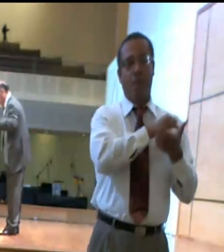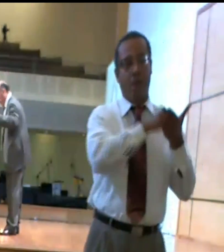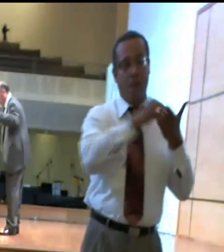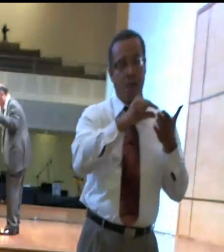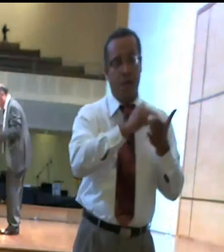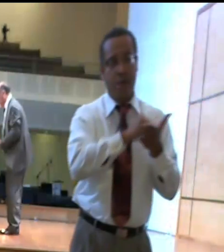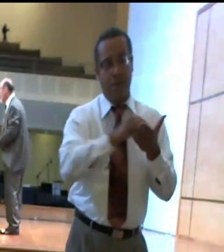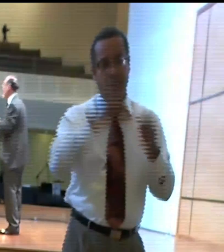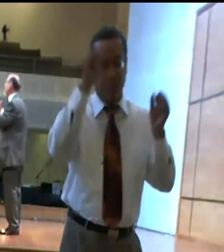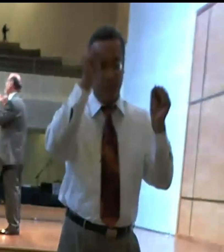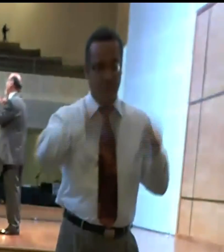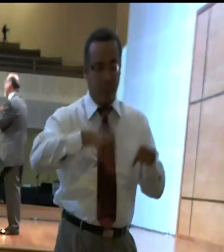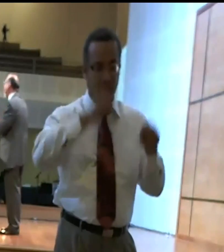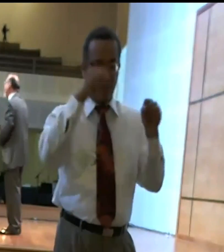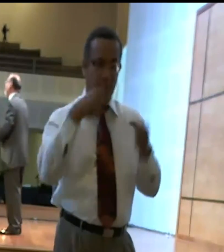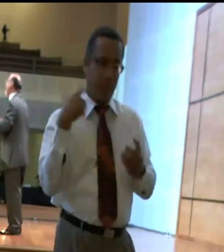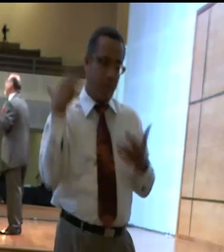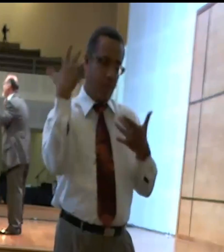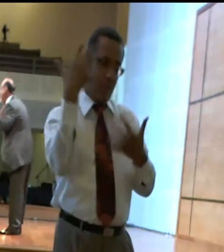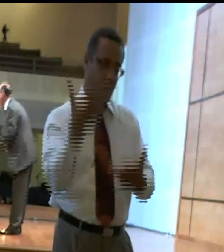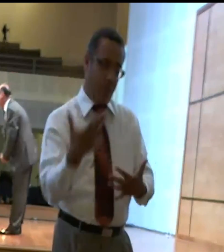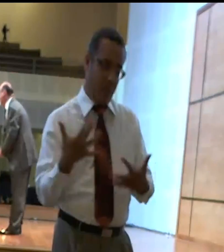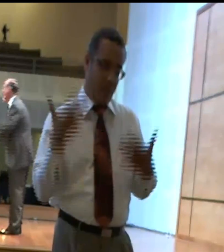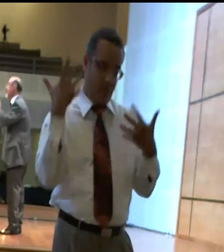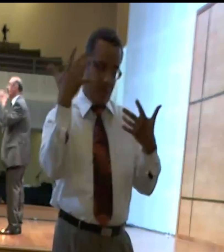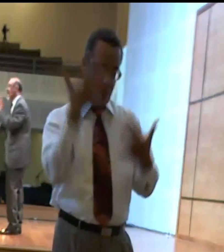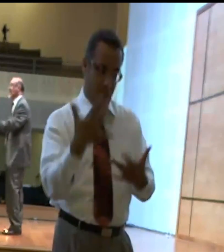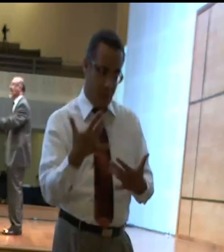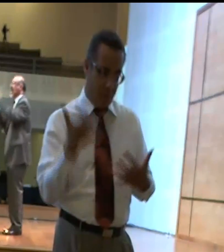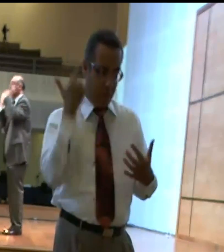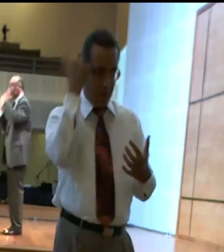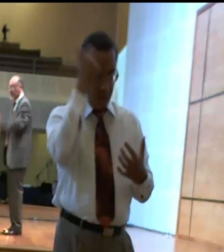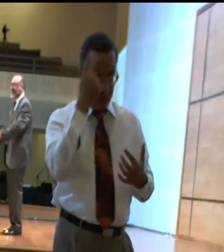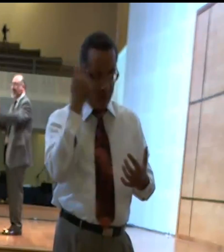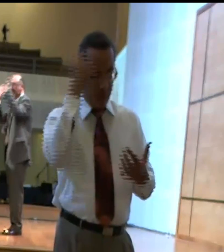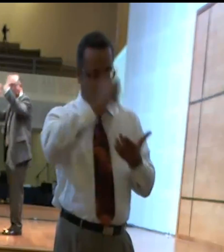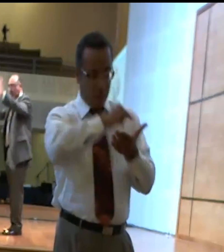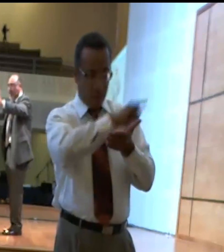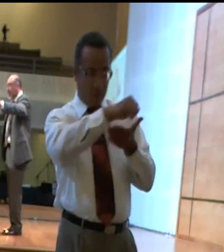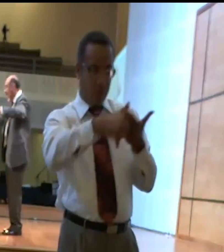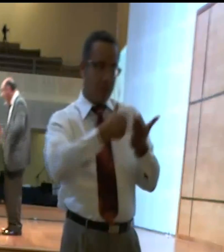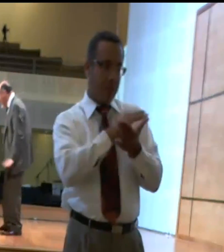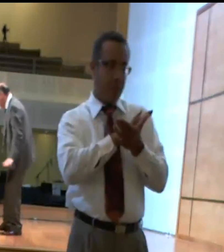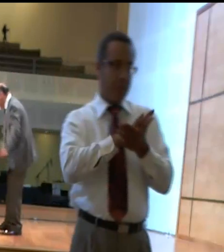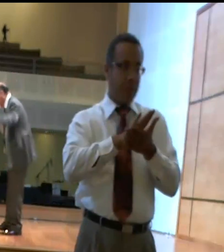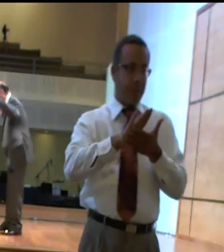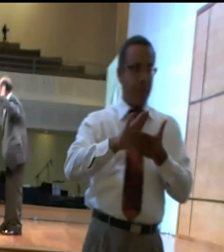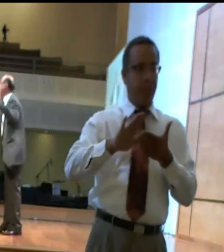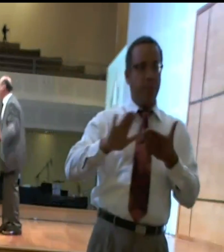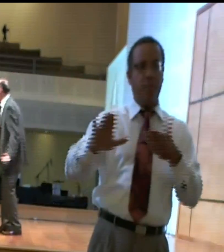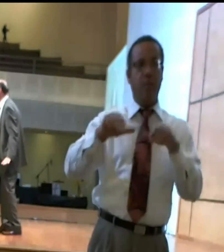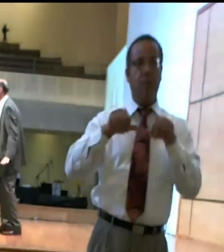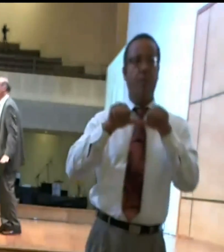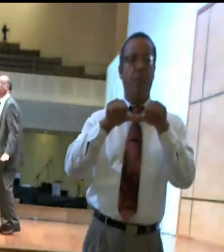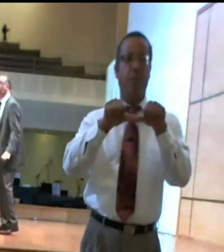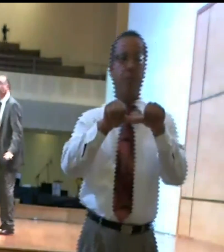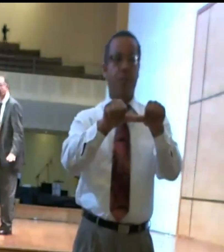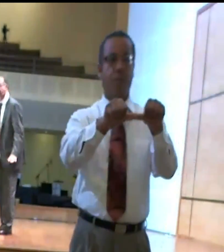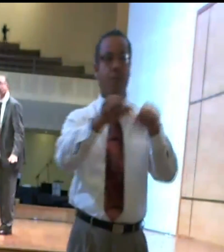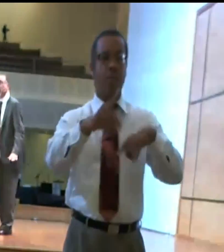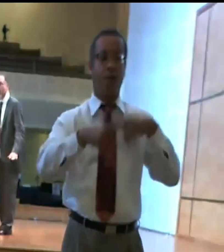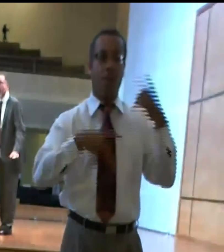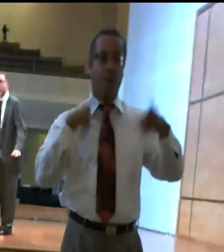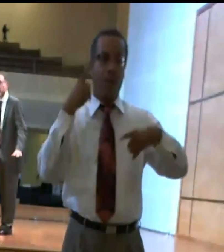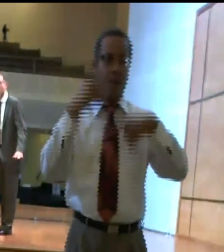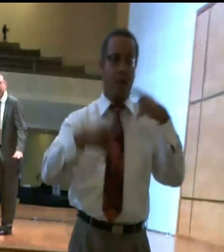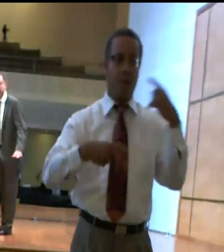texto, podemos esperar pacientemente en la justicia de Dios y mientras tanto